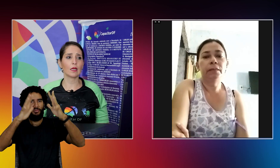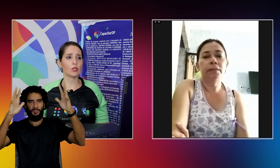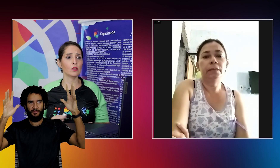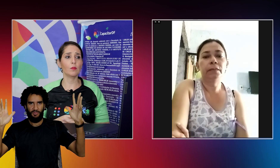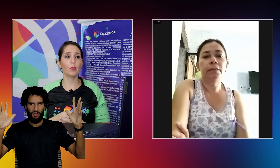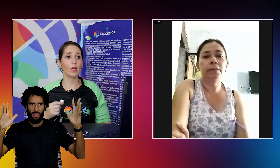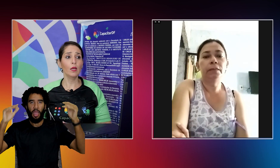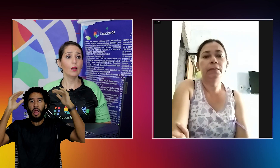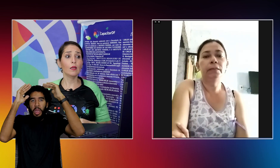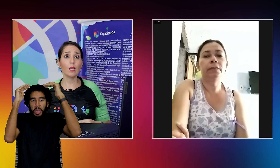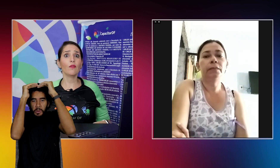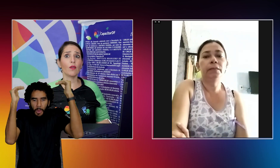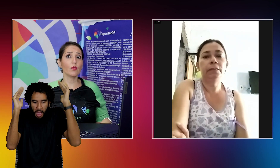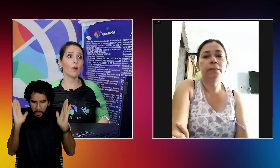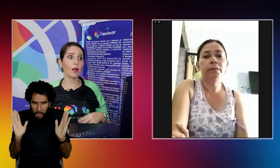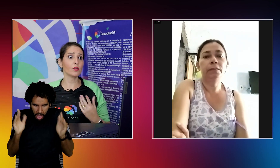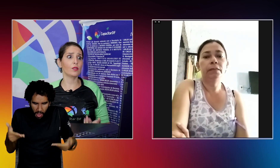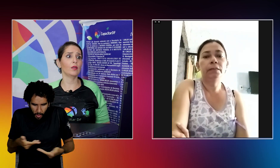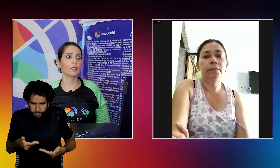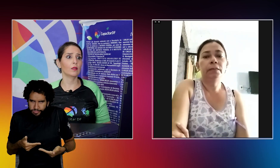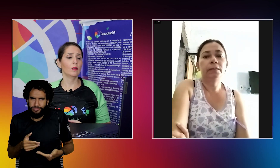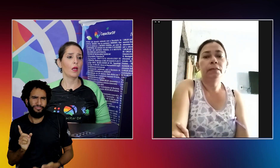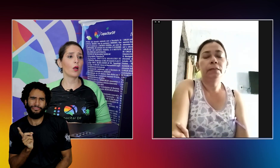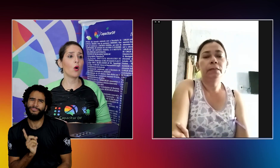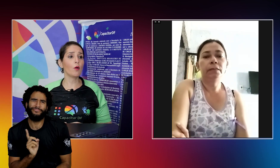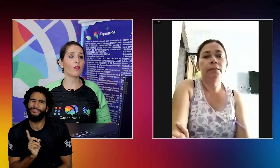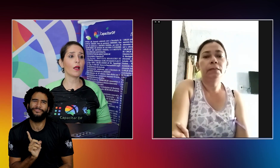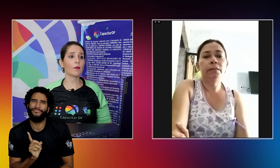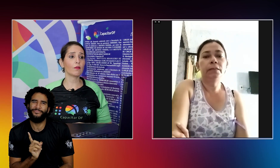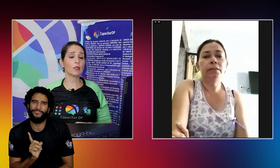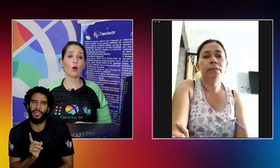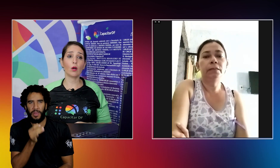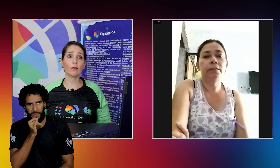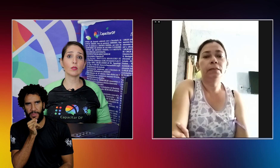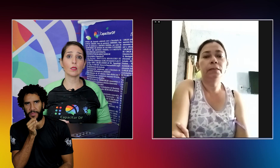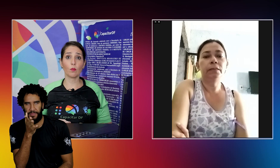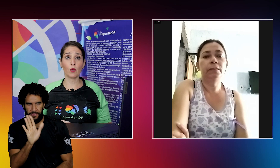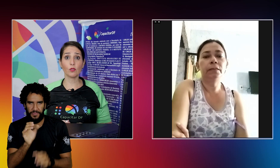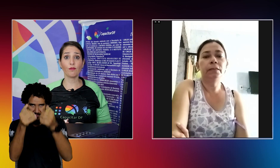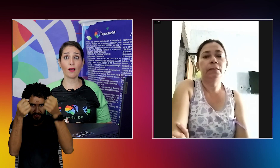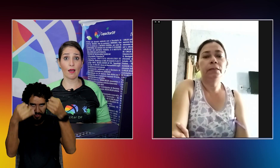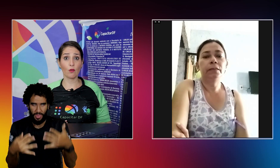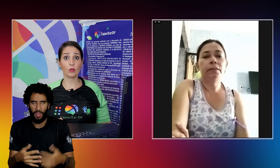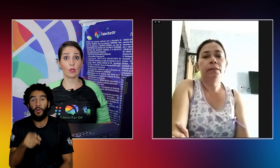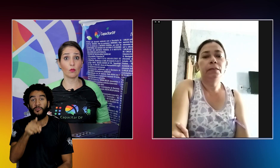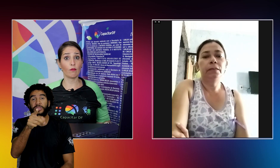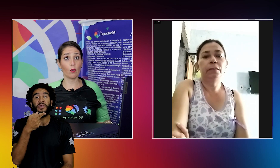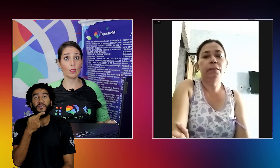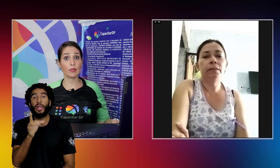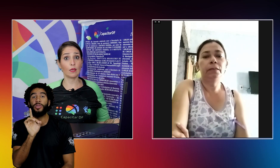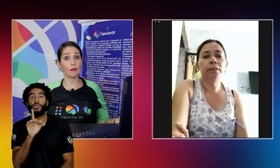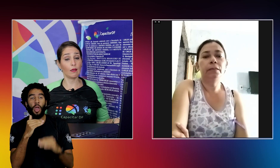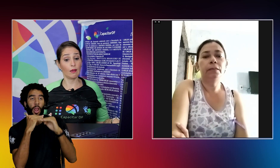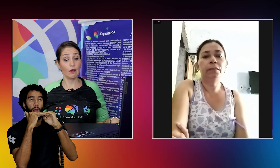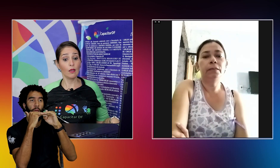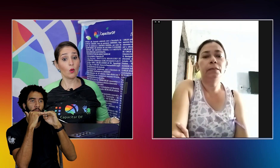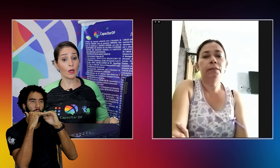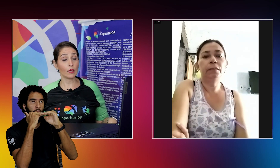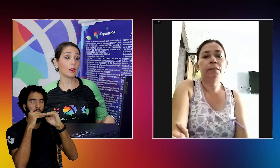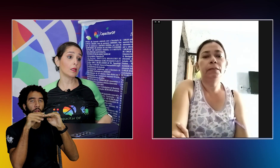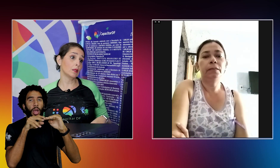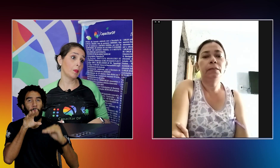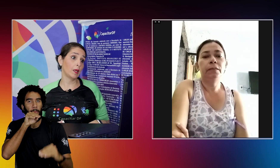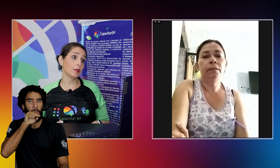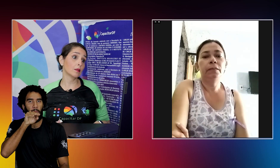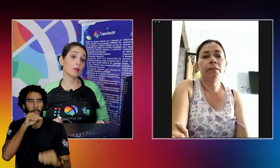nessa caixinha, porque ninguém vive numa caixinha. É como eu falar para você, olha, você só pode falar usando a voz em até